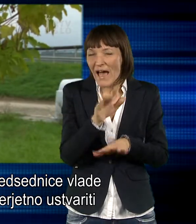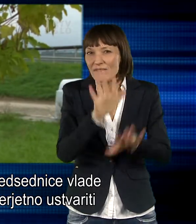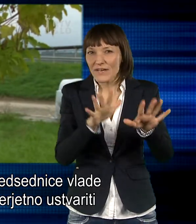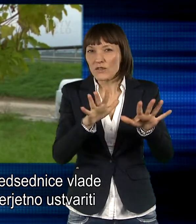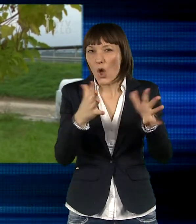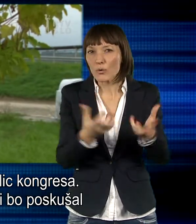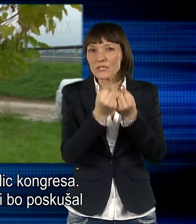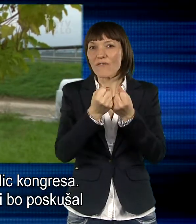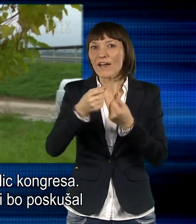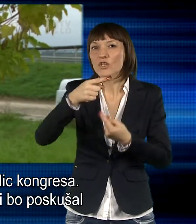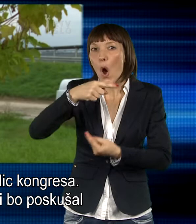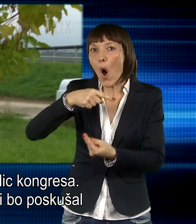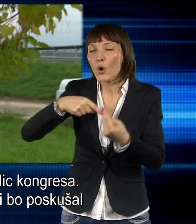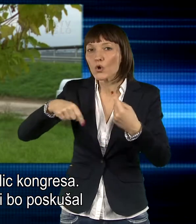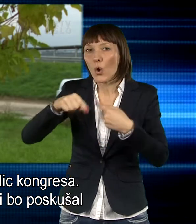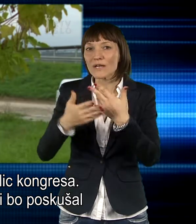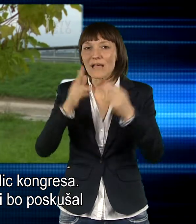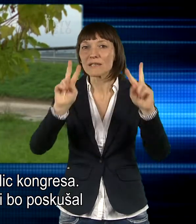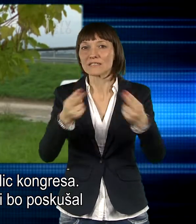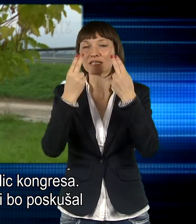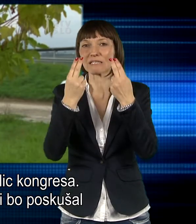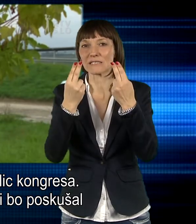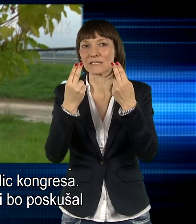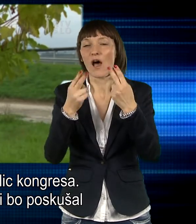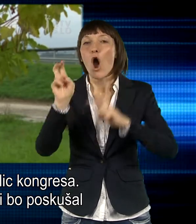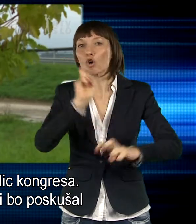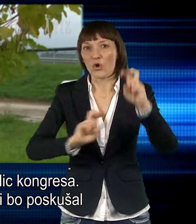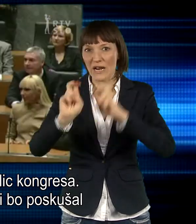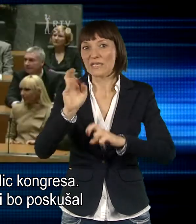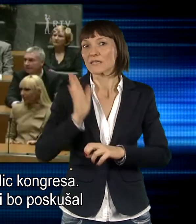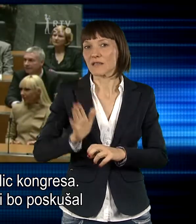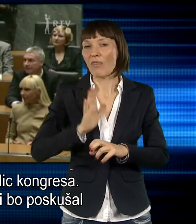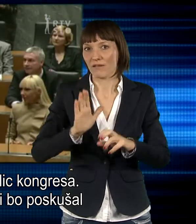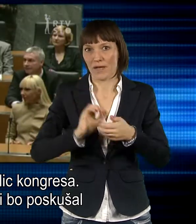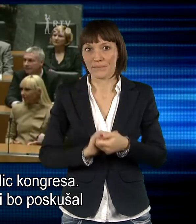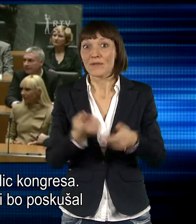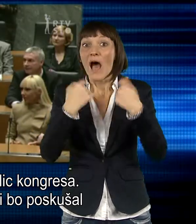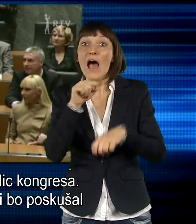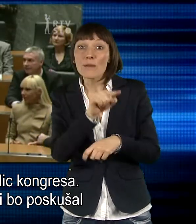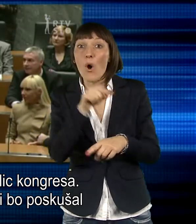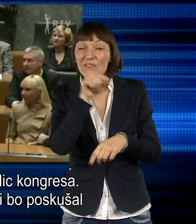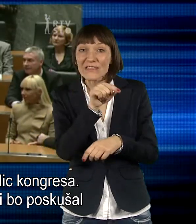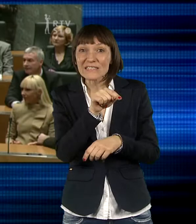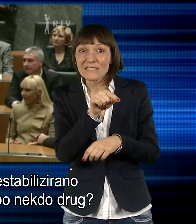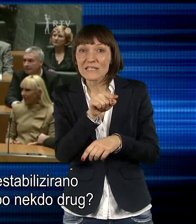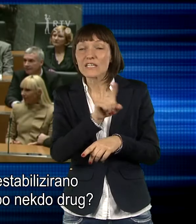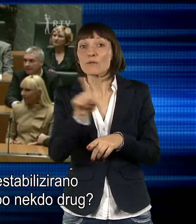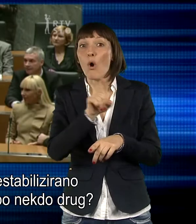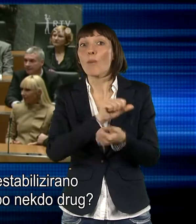verjetno ustvariti okoliščine za sklic kongresa. Ali bo on tisti, ki bo